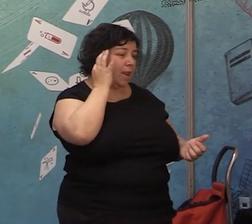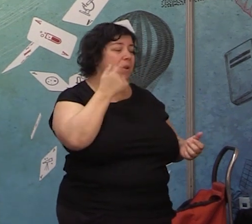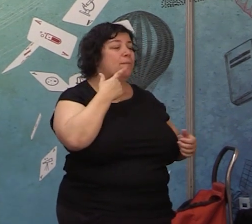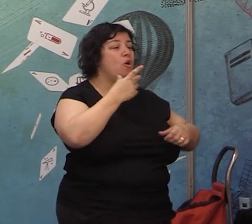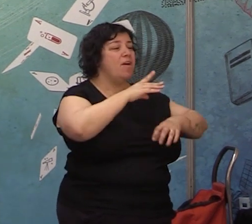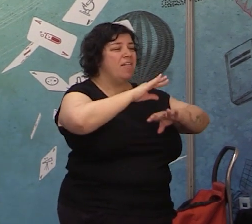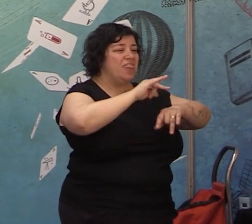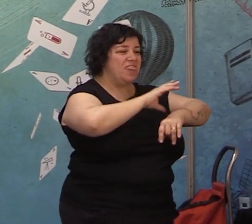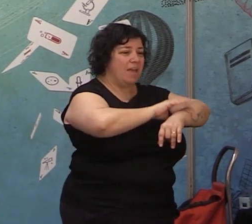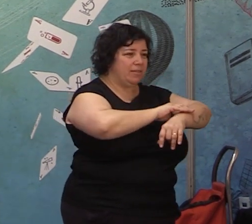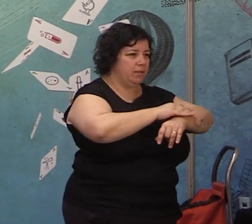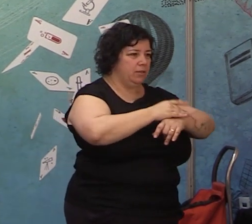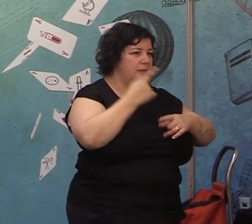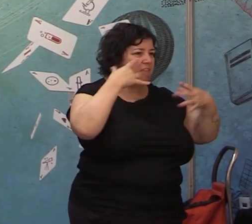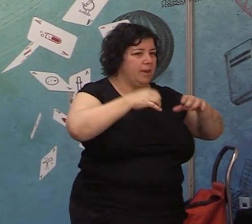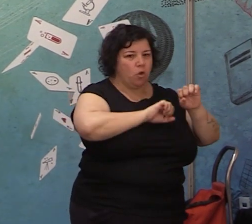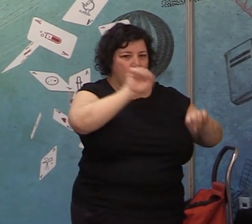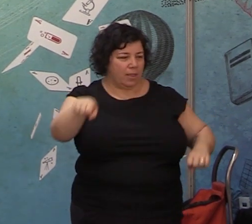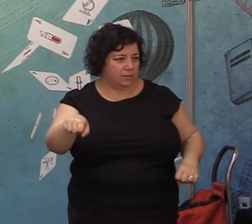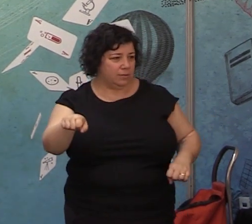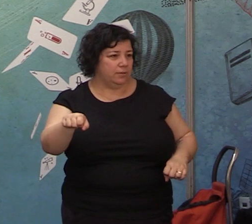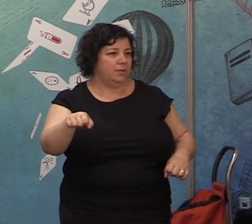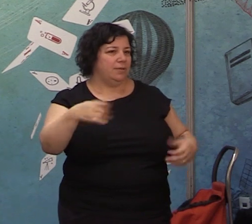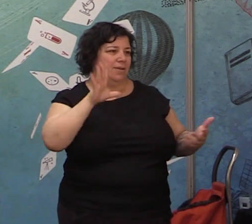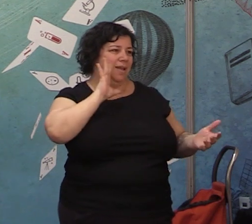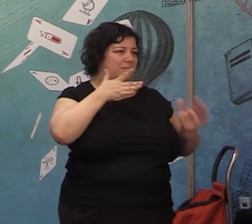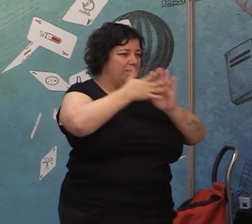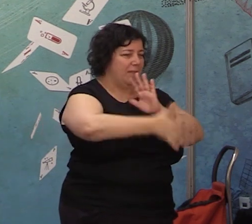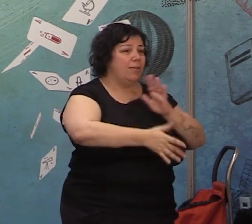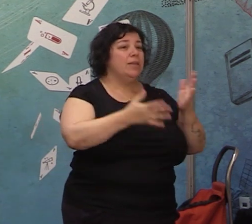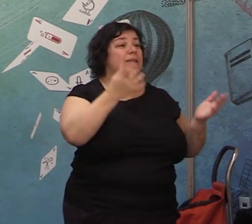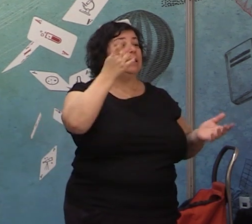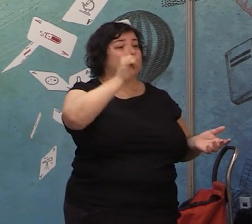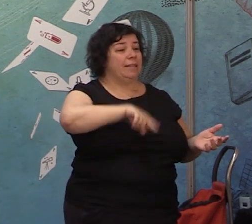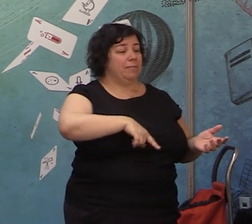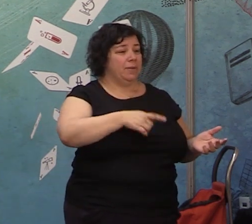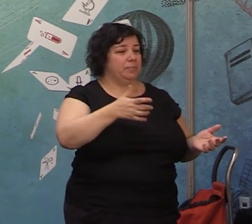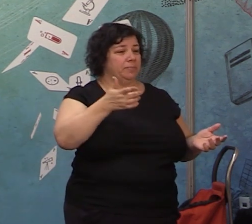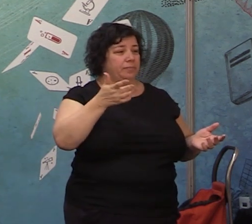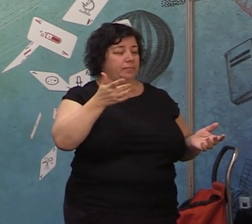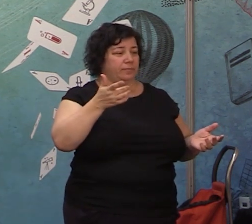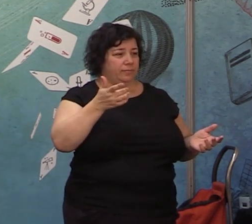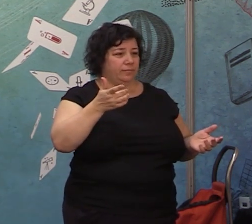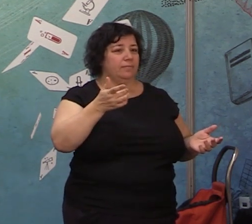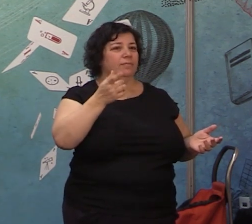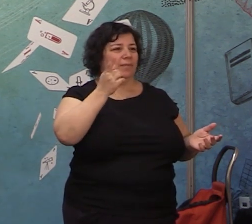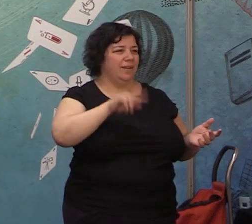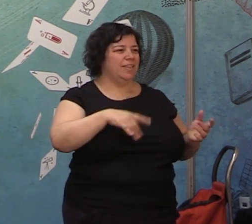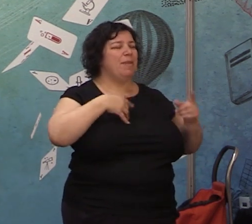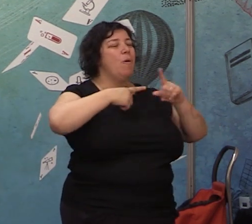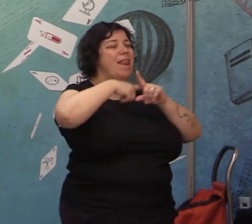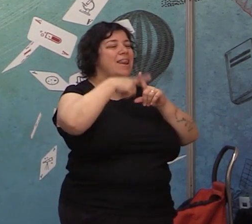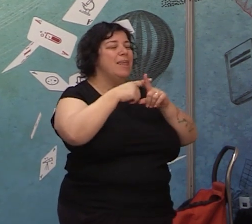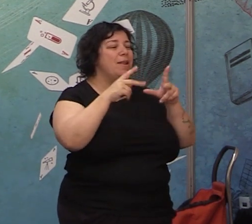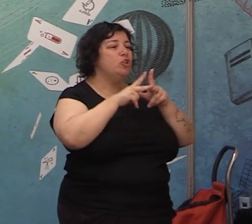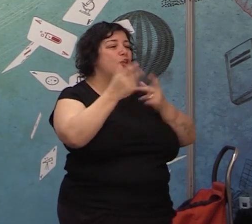diabetes, más riesgo que los hombres de tener un infarto, como he dicho antes. Y también un estatus